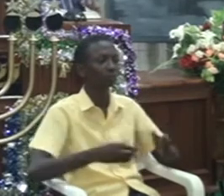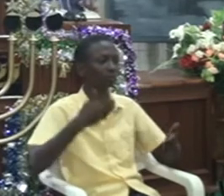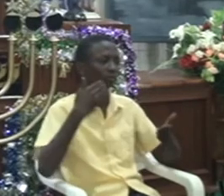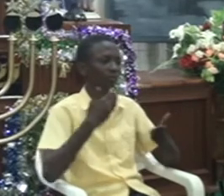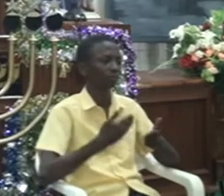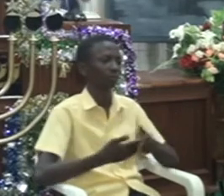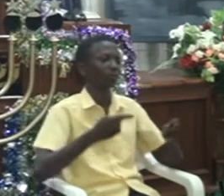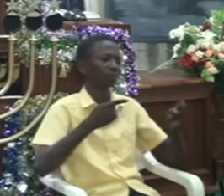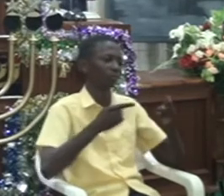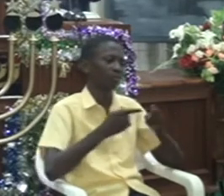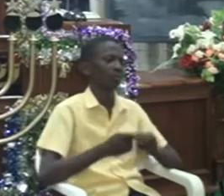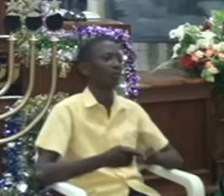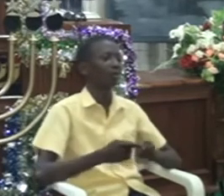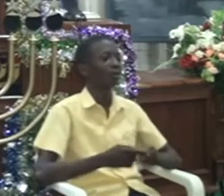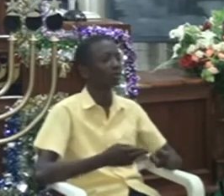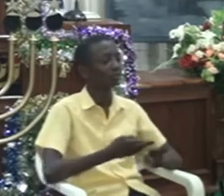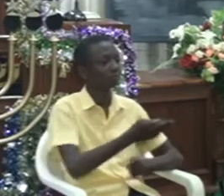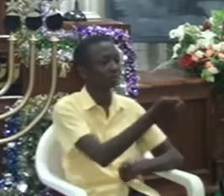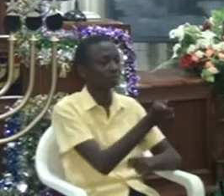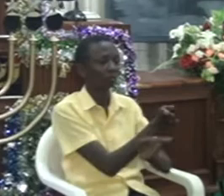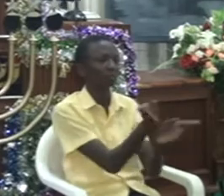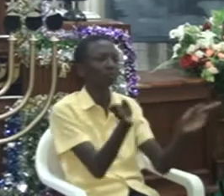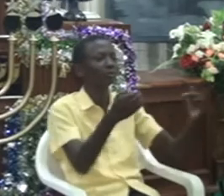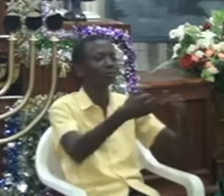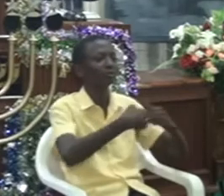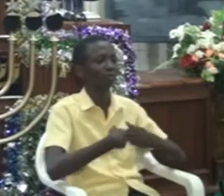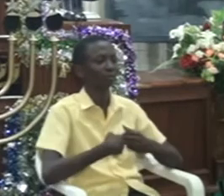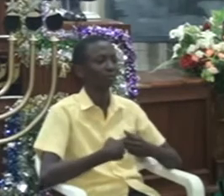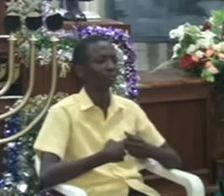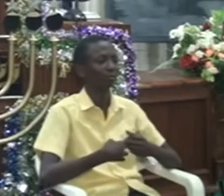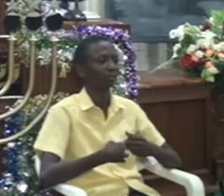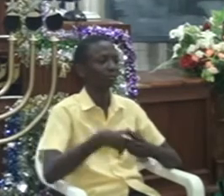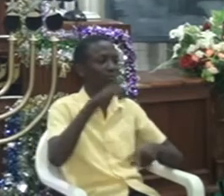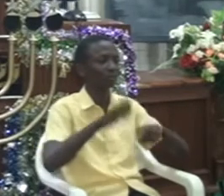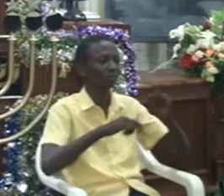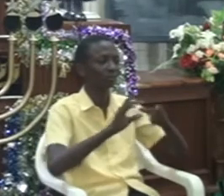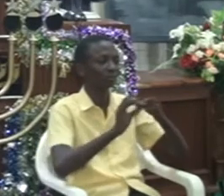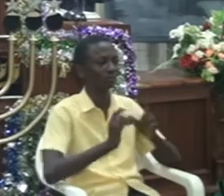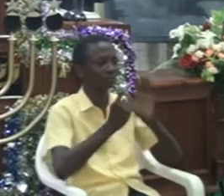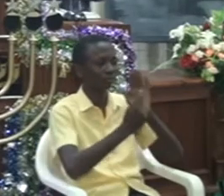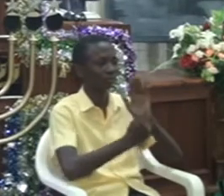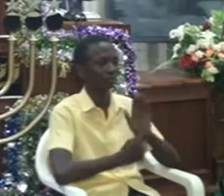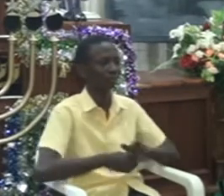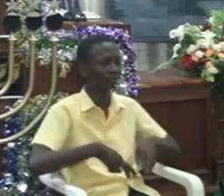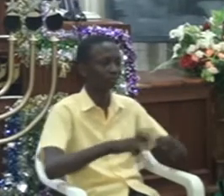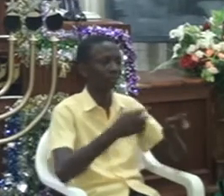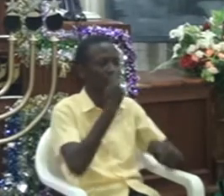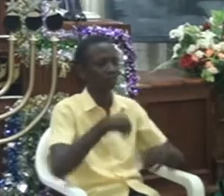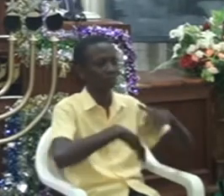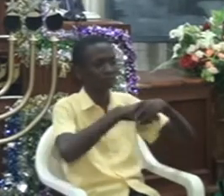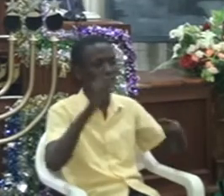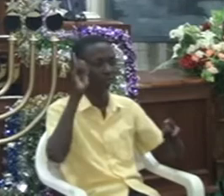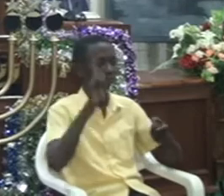au rond-point, kusema kufika pale kwa masanga njia, on ne va pas lui montrer la route qui va vers Virunga. Habata